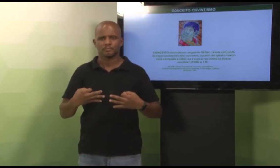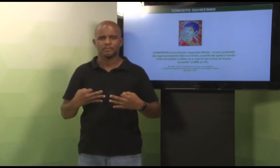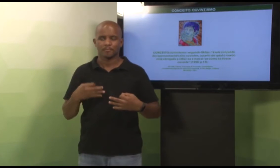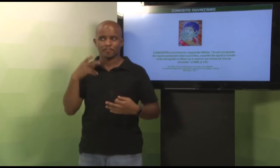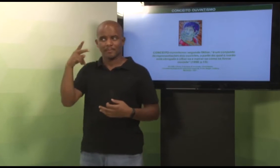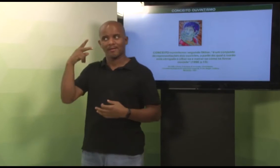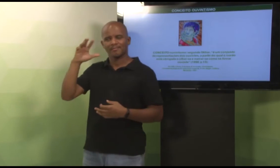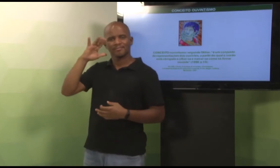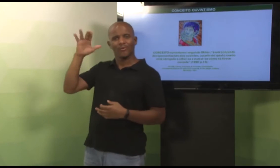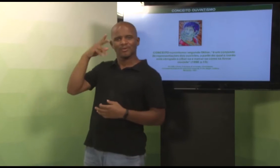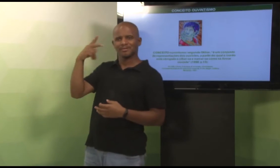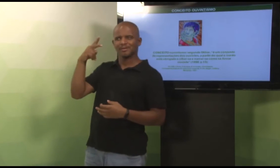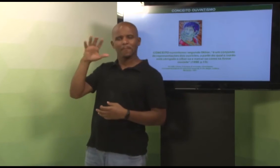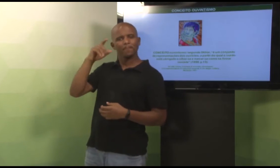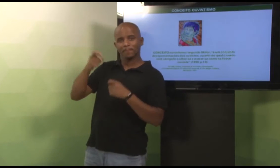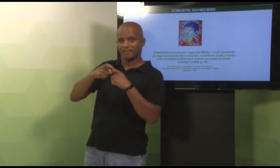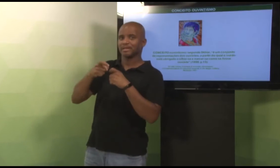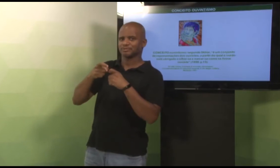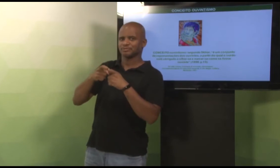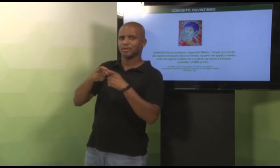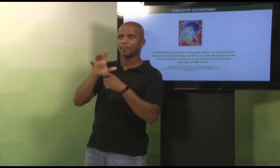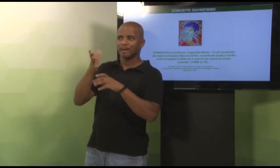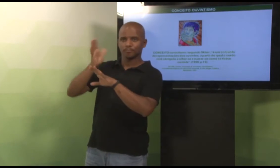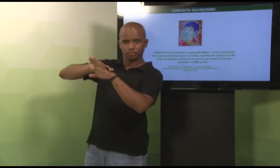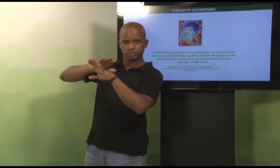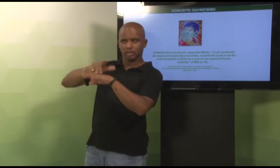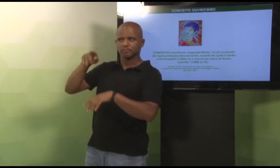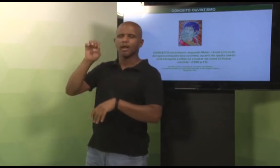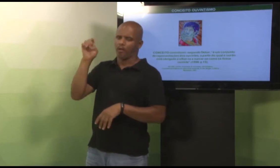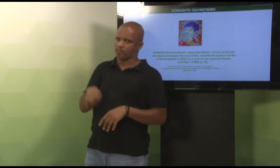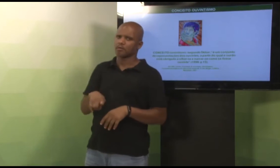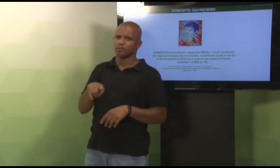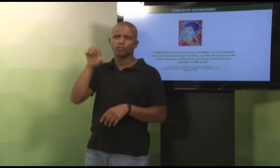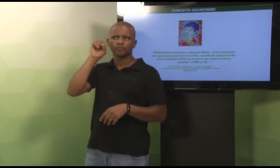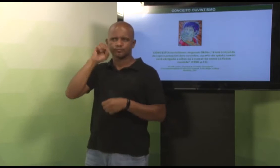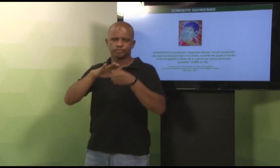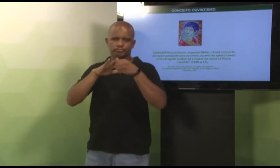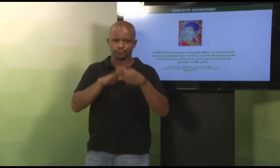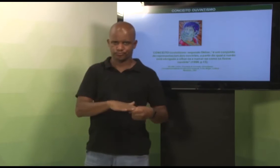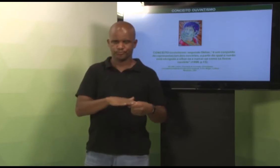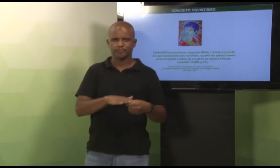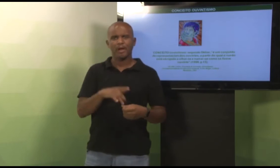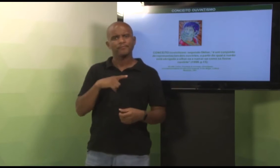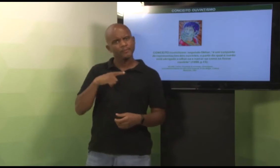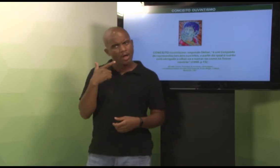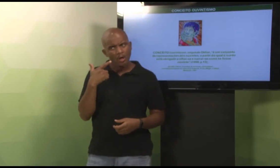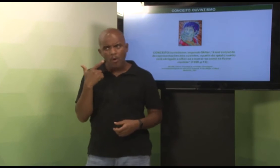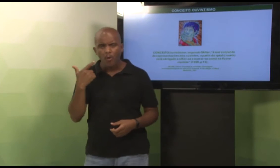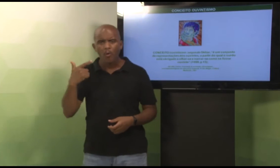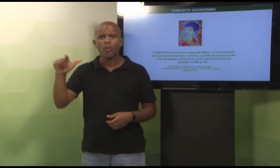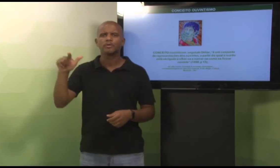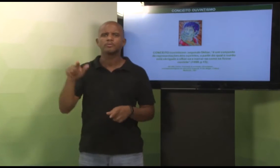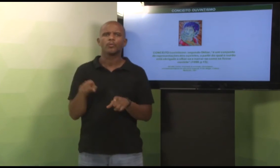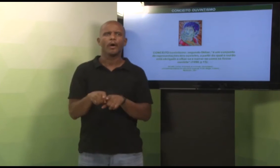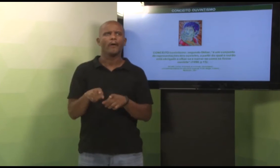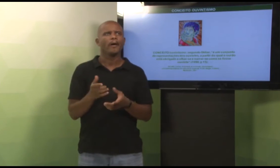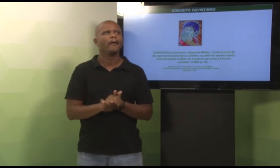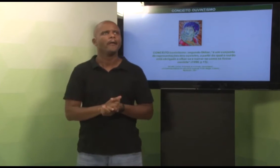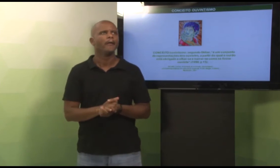surdo ele tem que ser reabilitado para viver com os ouvintes. Isso é um ouvintismo, um tipo